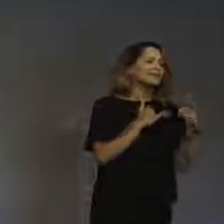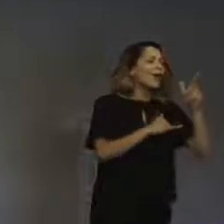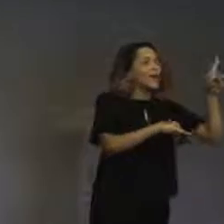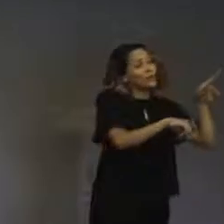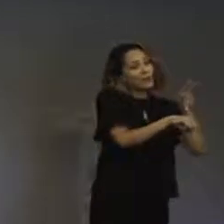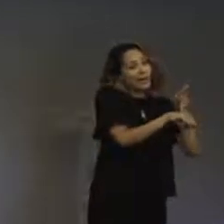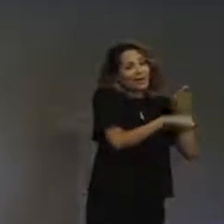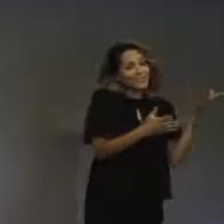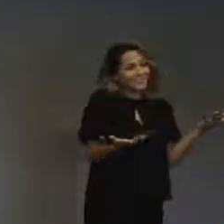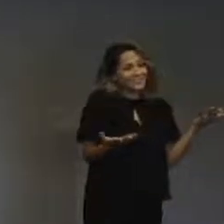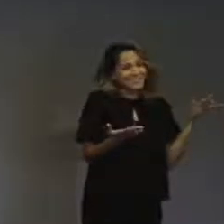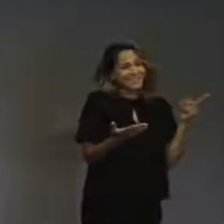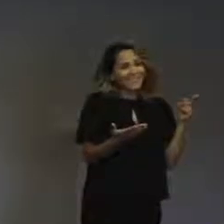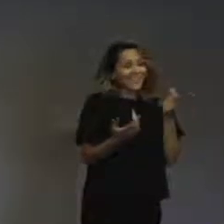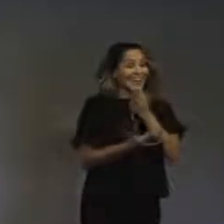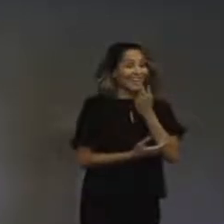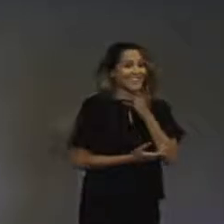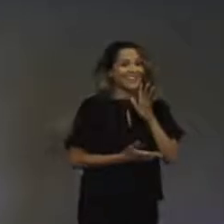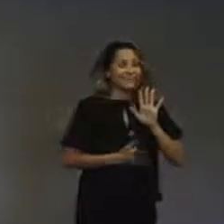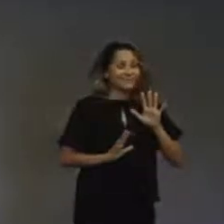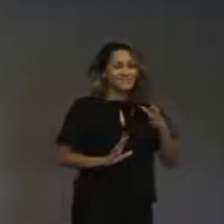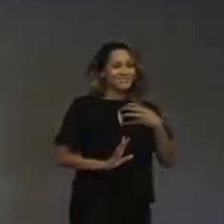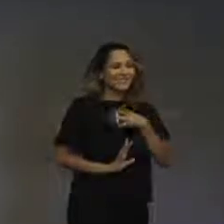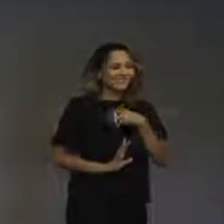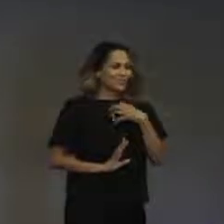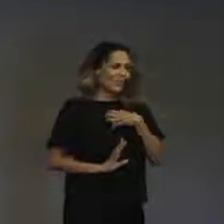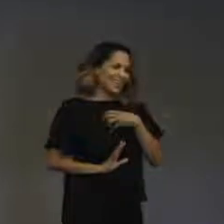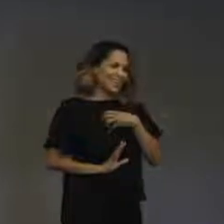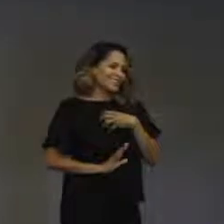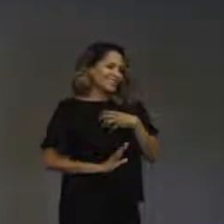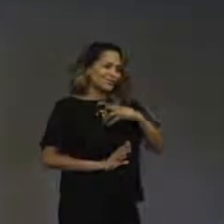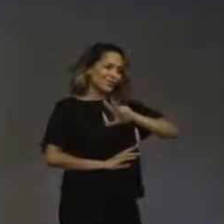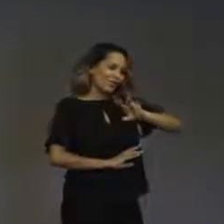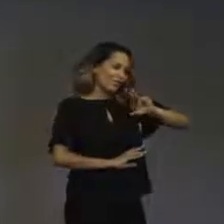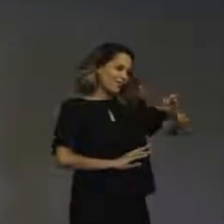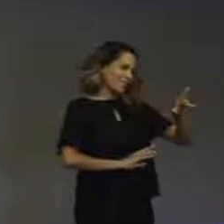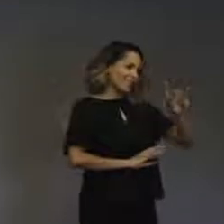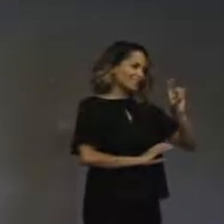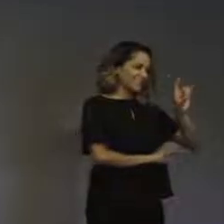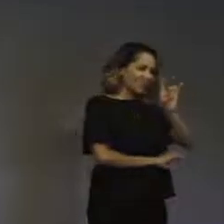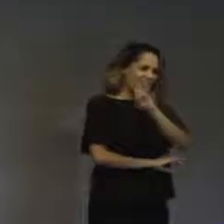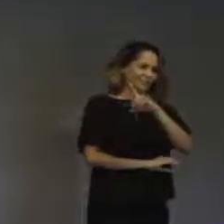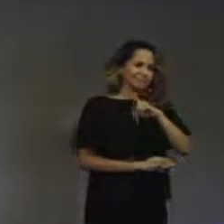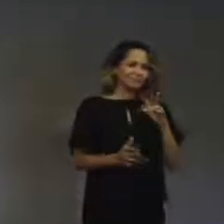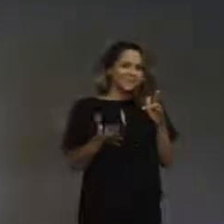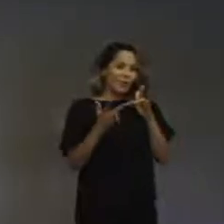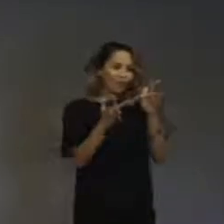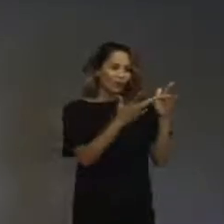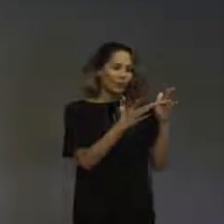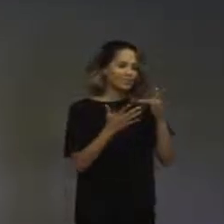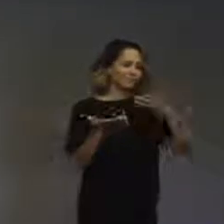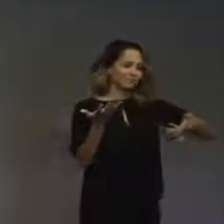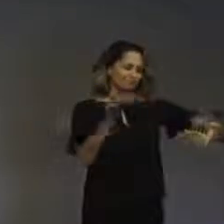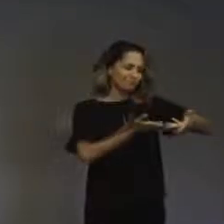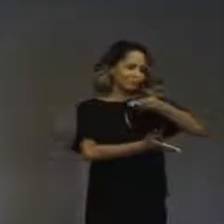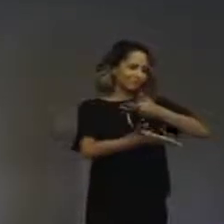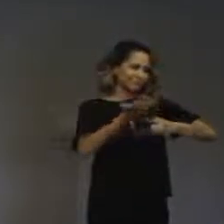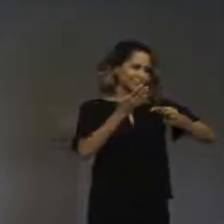engraçado isso. A gente tem diferentes formas de se conectar com a cidade, né? E é interessante você ver alguém de fora